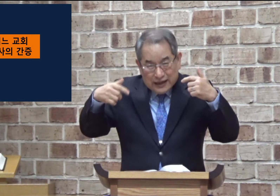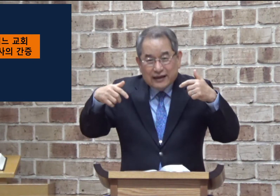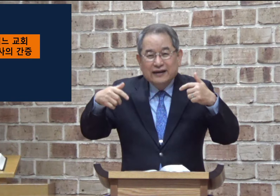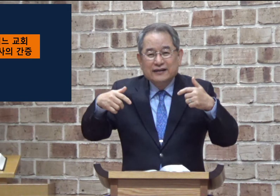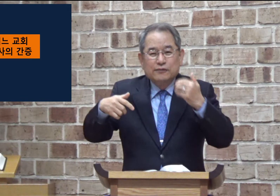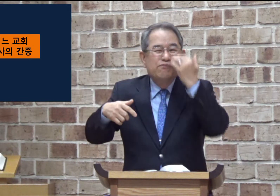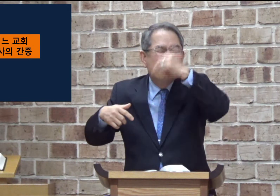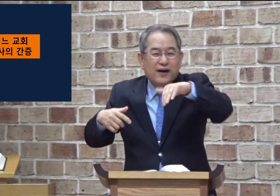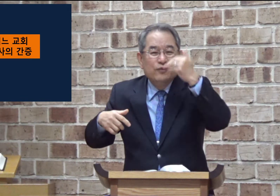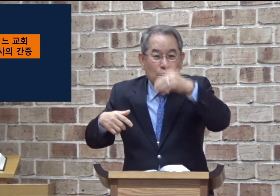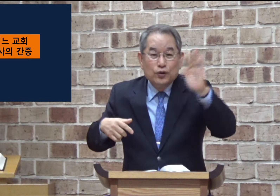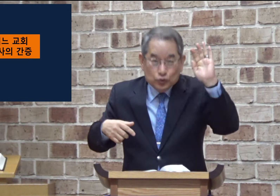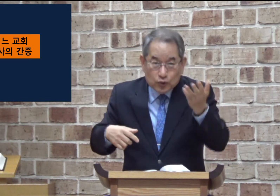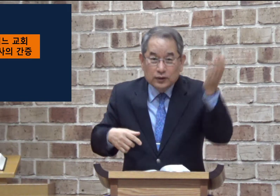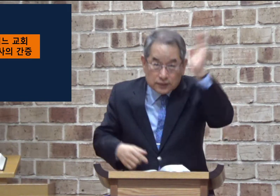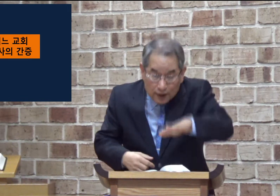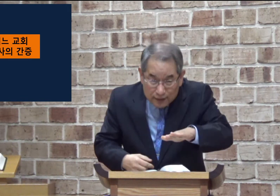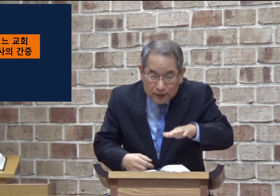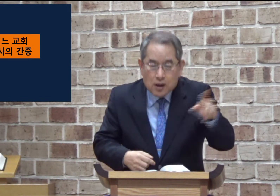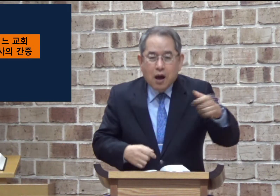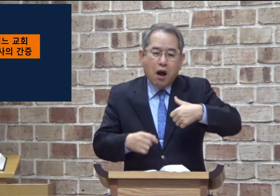권사님이 당황했습니다.